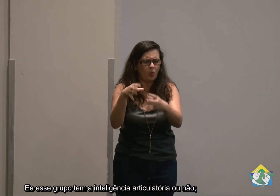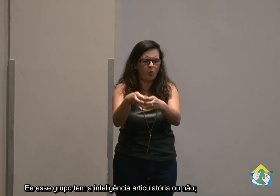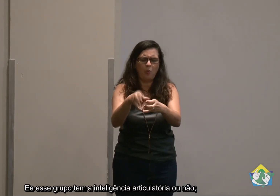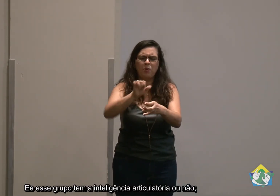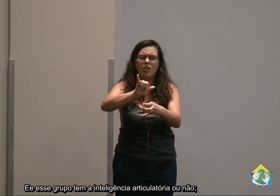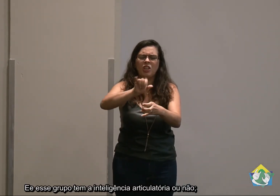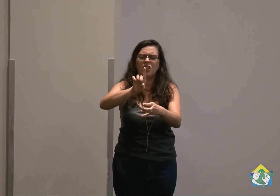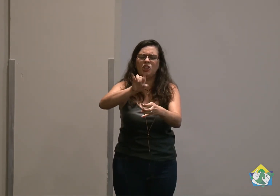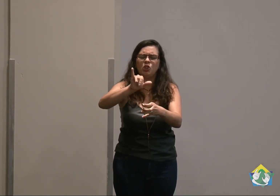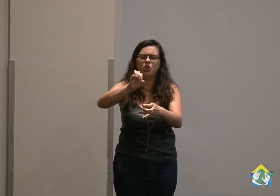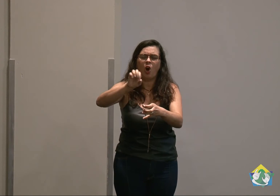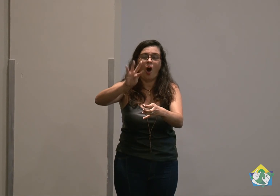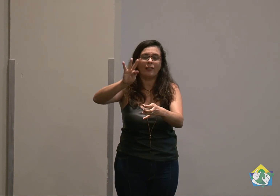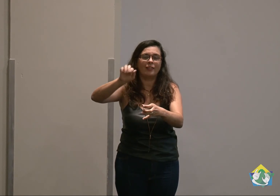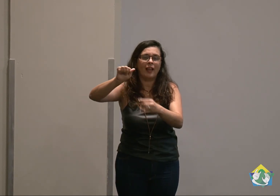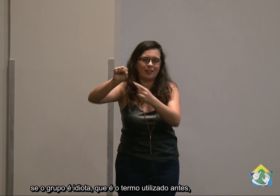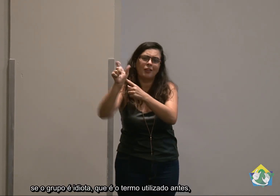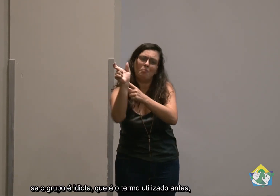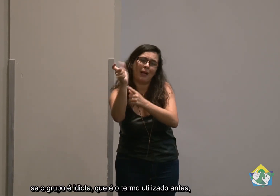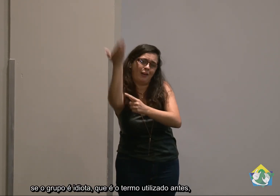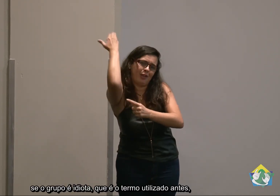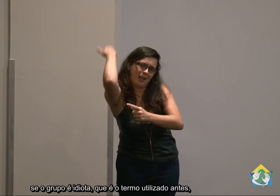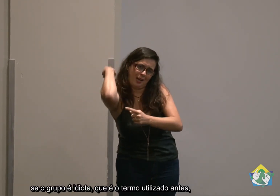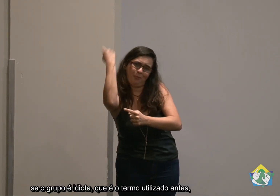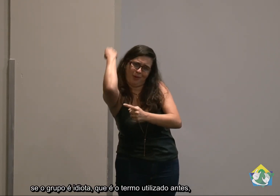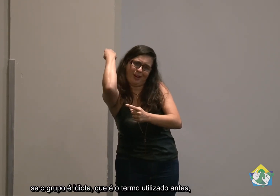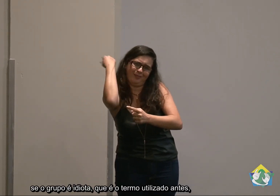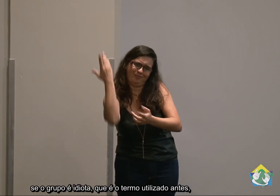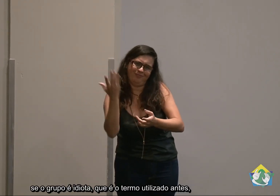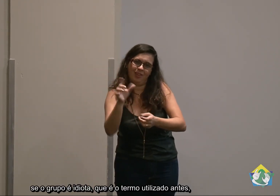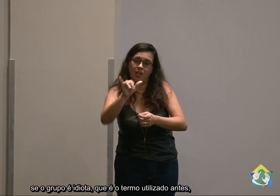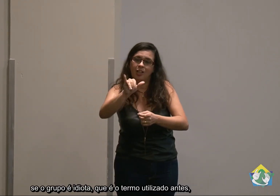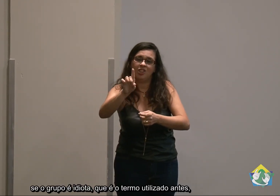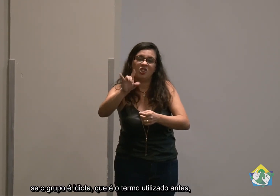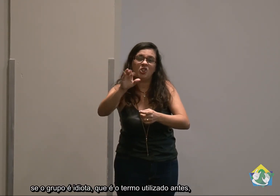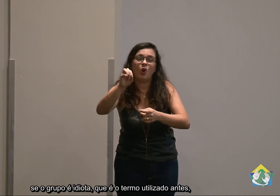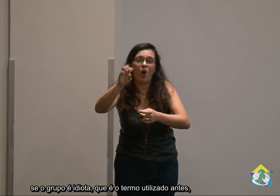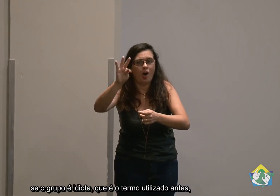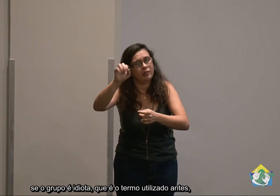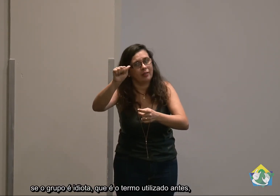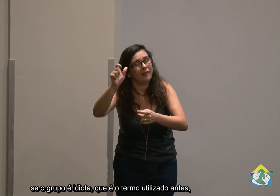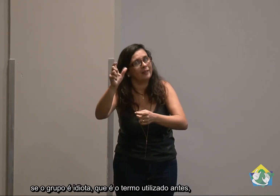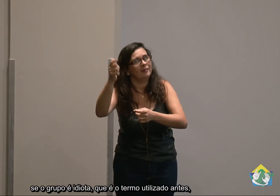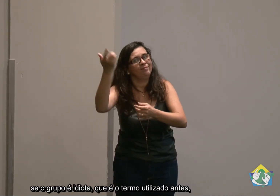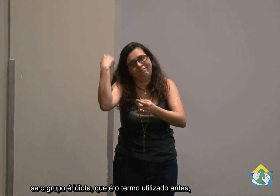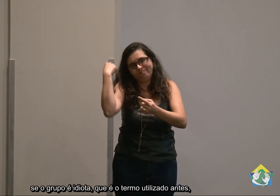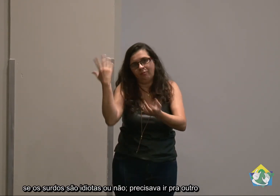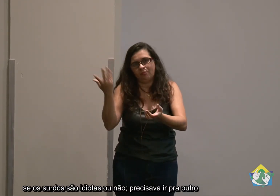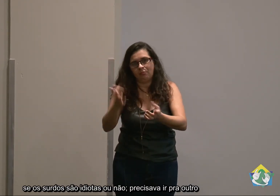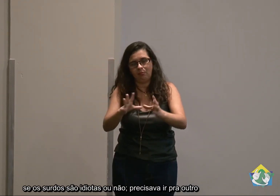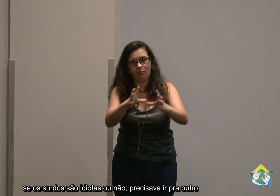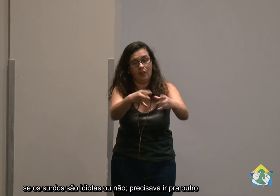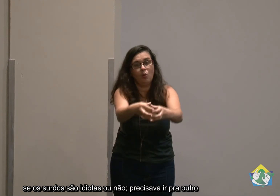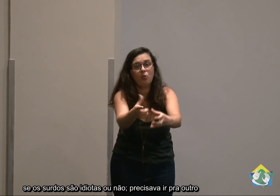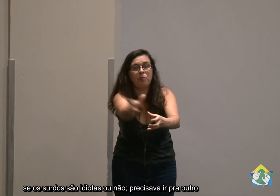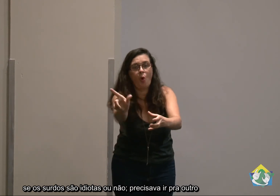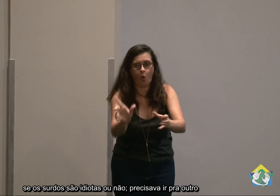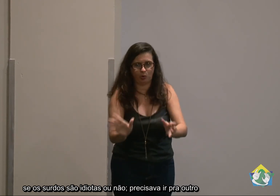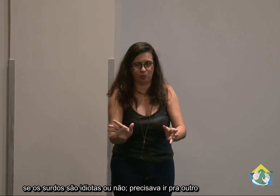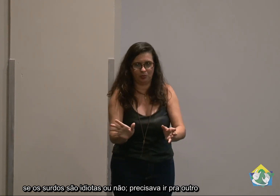ou não se o grupo é idiota que era o termo utilizado antes se os surdos são idiotas ou